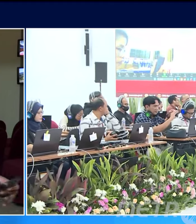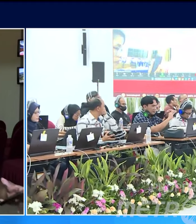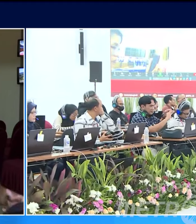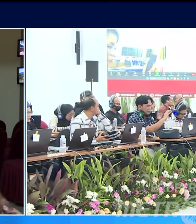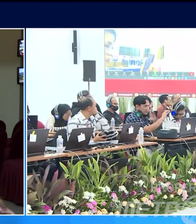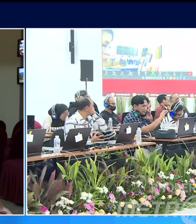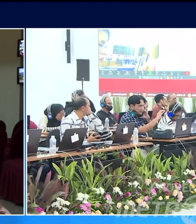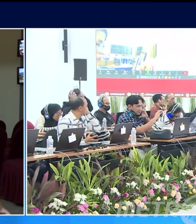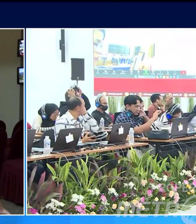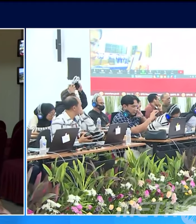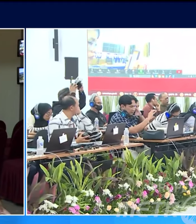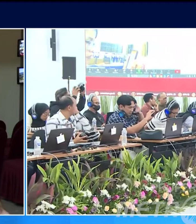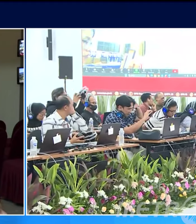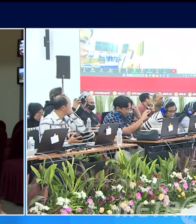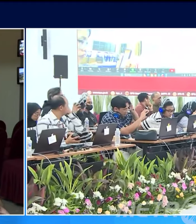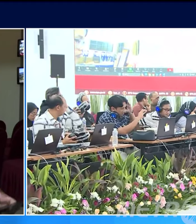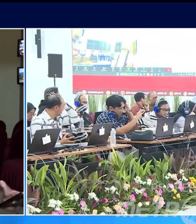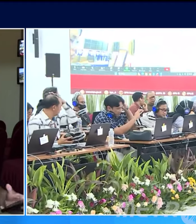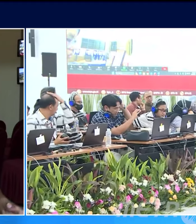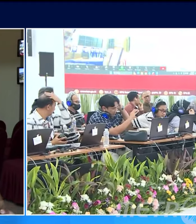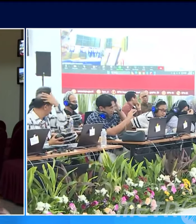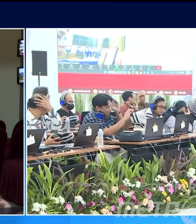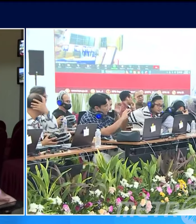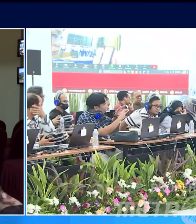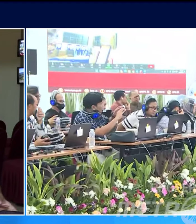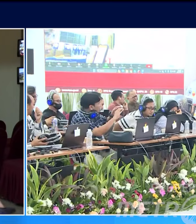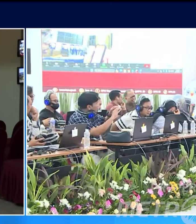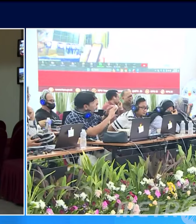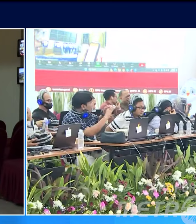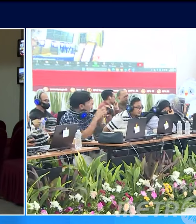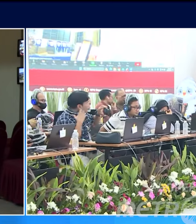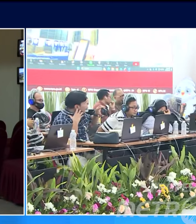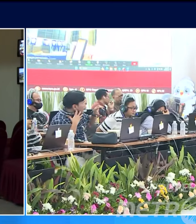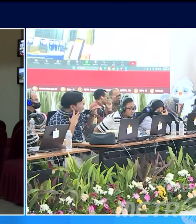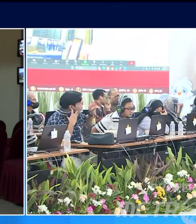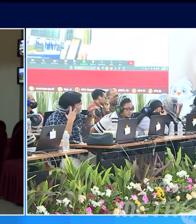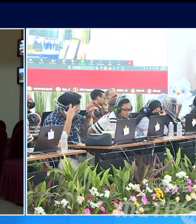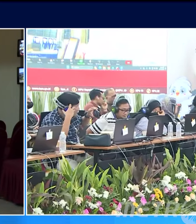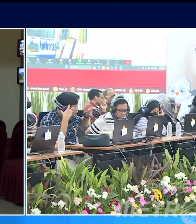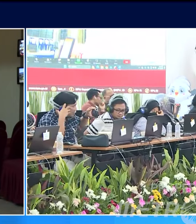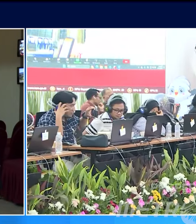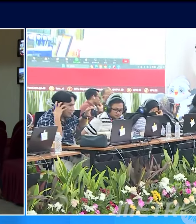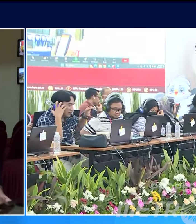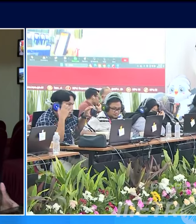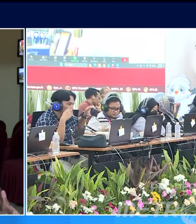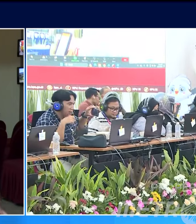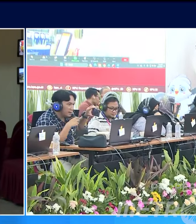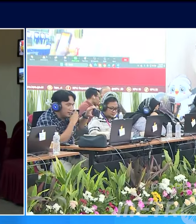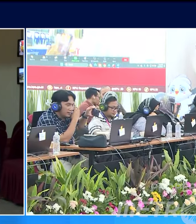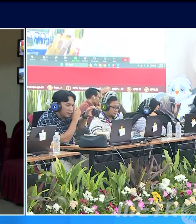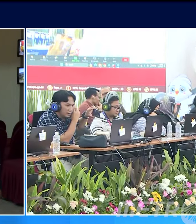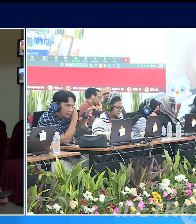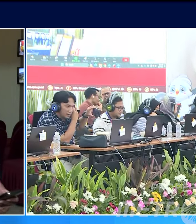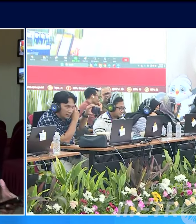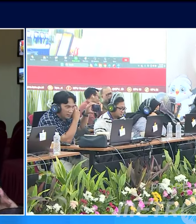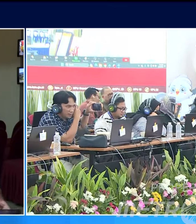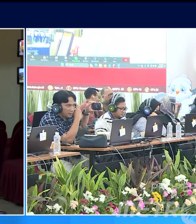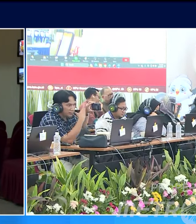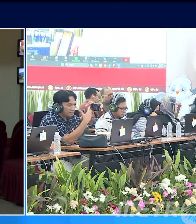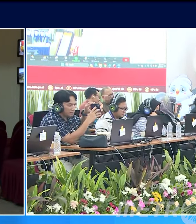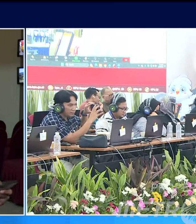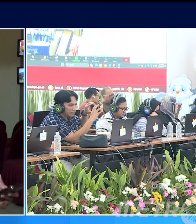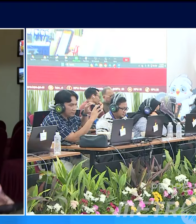kemudian panel kedua akan dilakukan di halaman gedung KPU RI. Namun memang sampai pagi ini kami masih